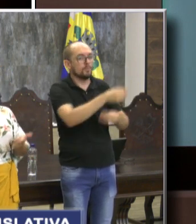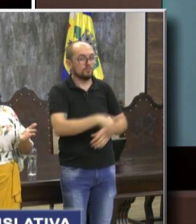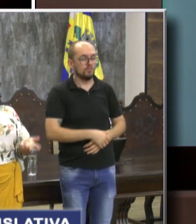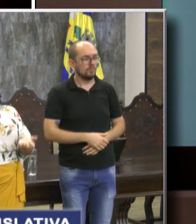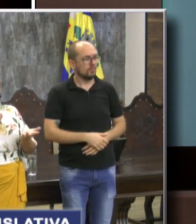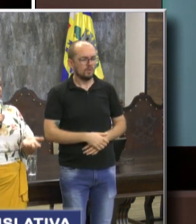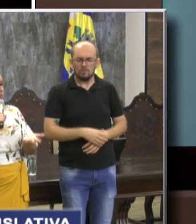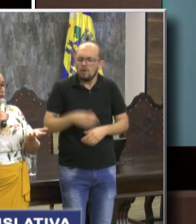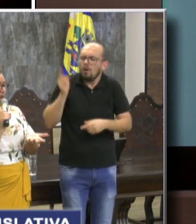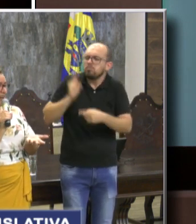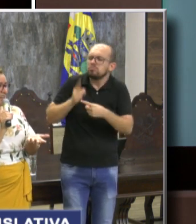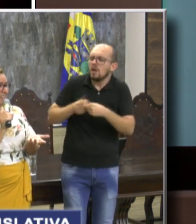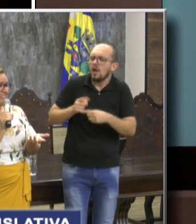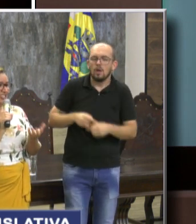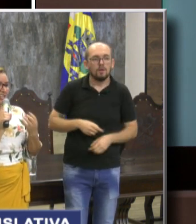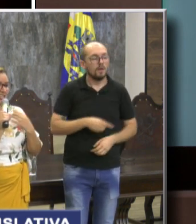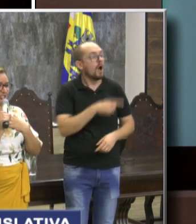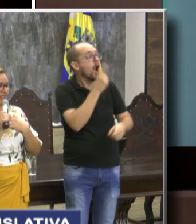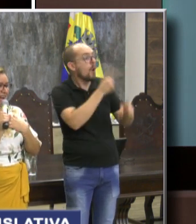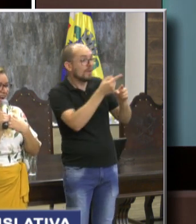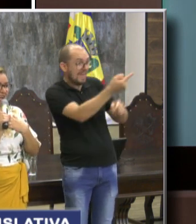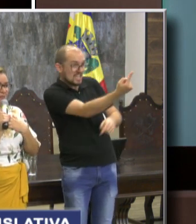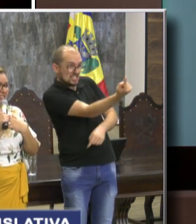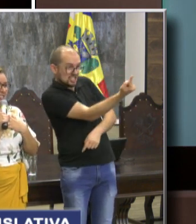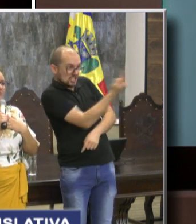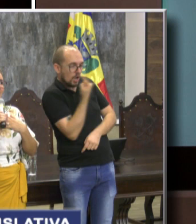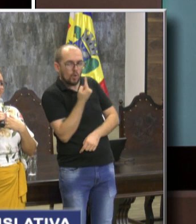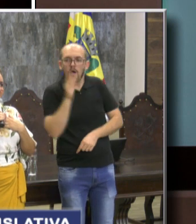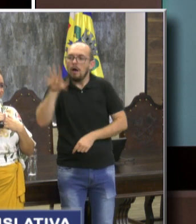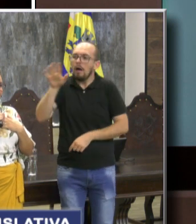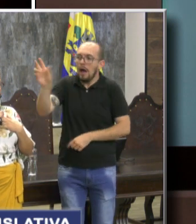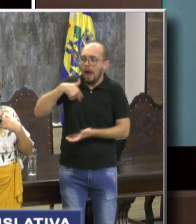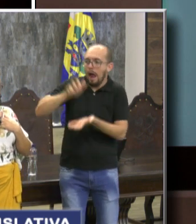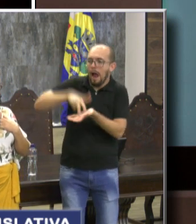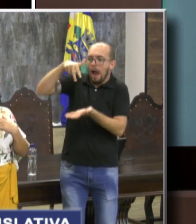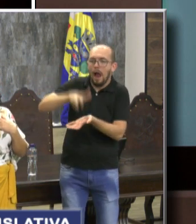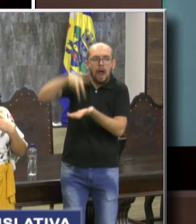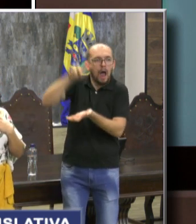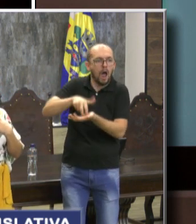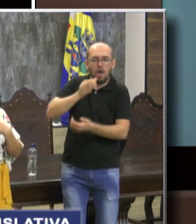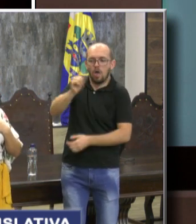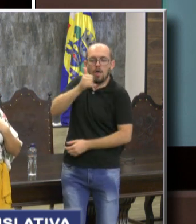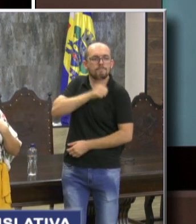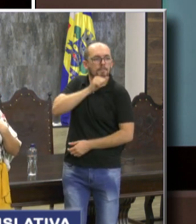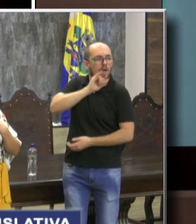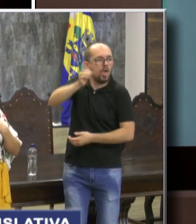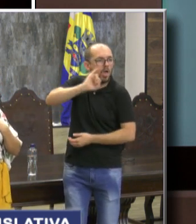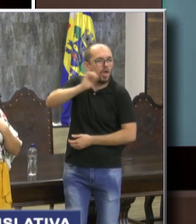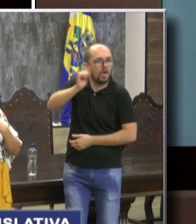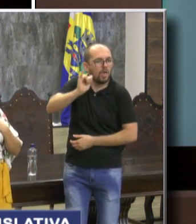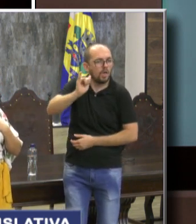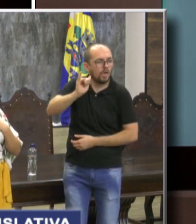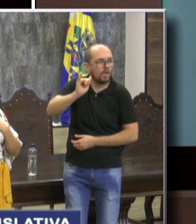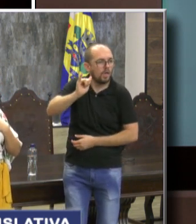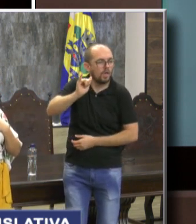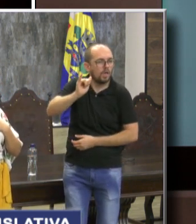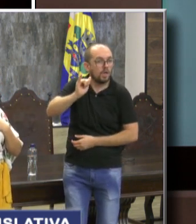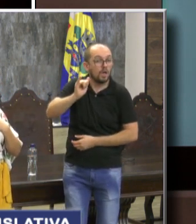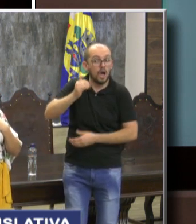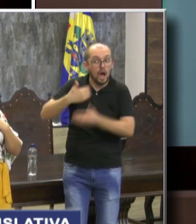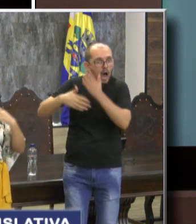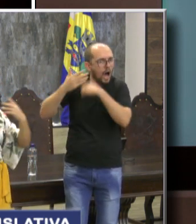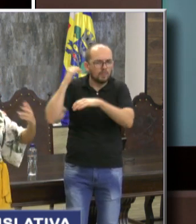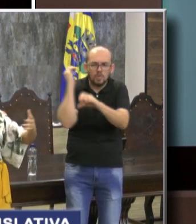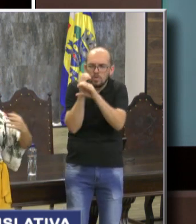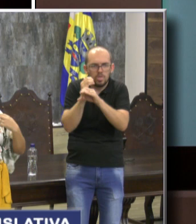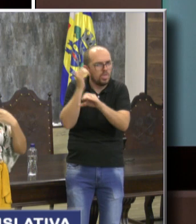casa e ele fez para mim pular. Gente, imagina a felicidade da pessoa, 18 meses você trabalhando Libras tático com a